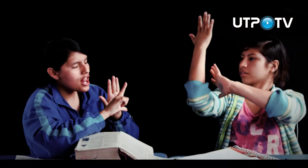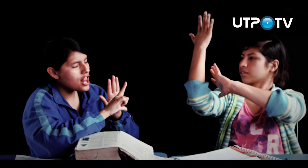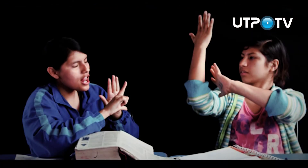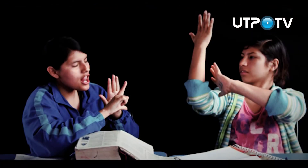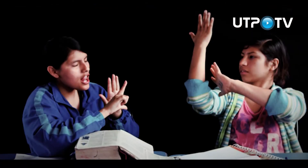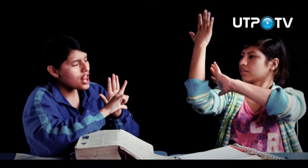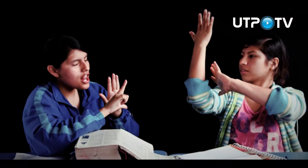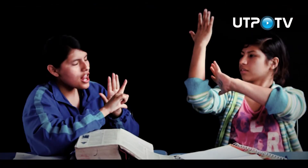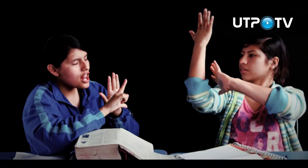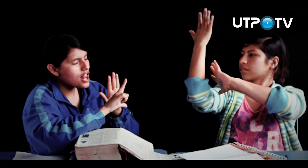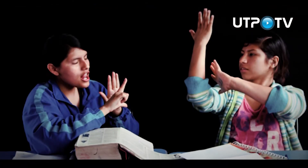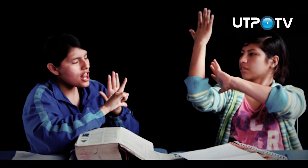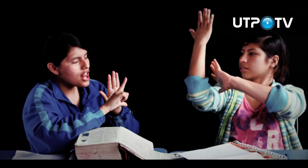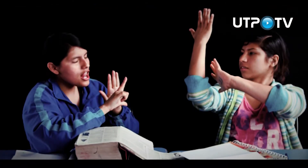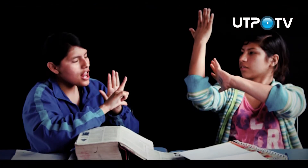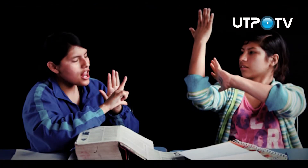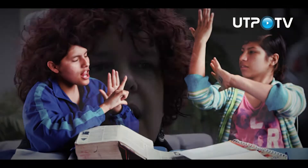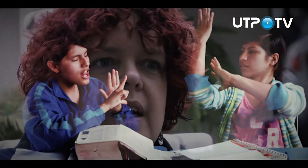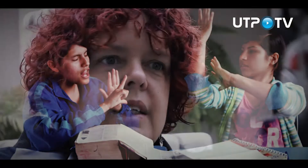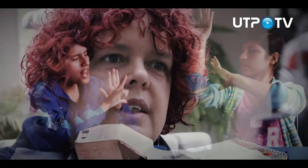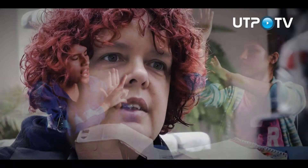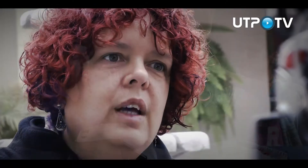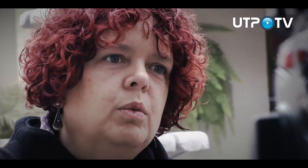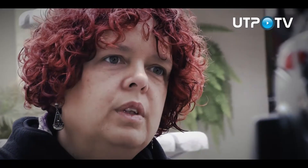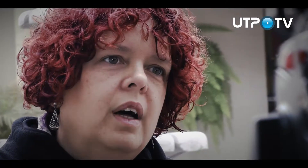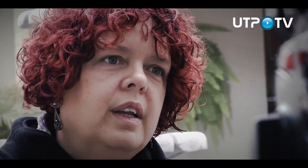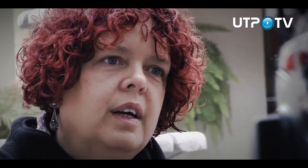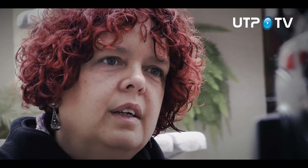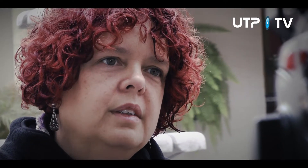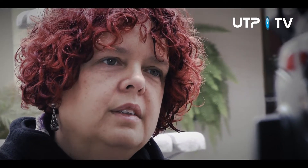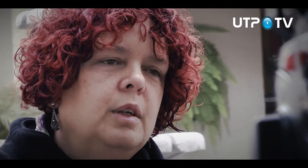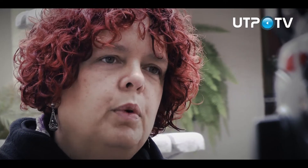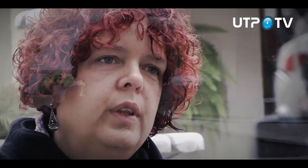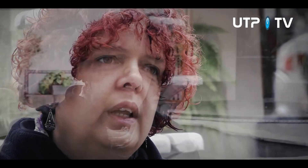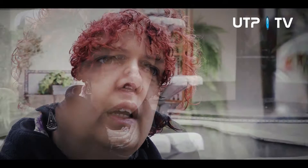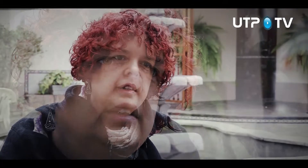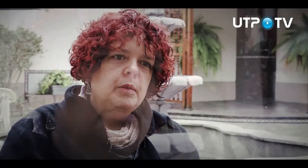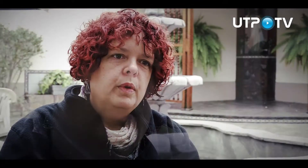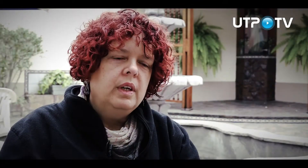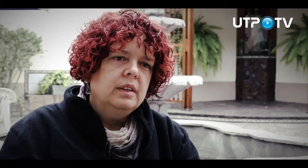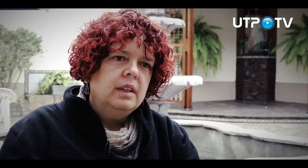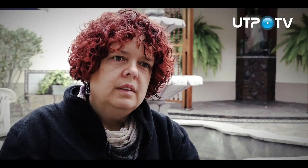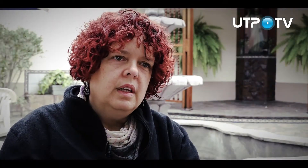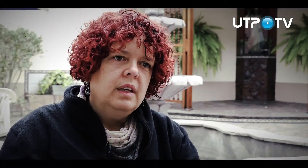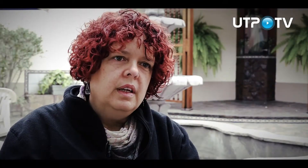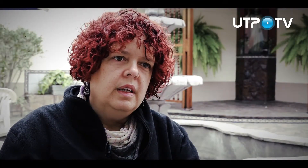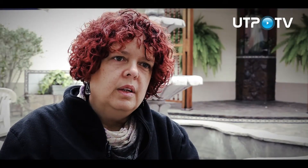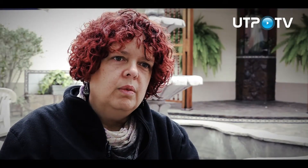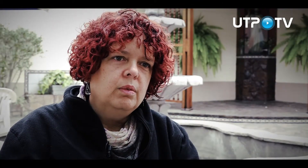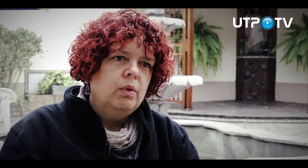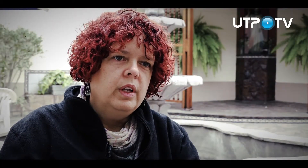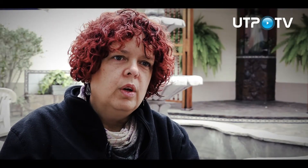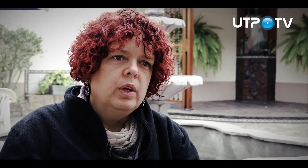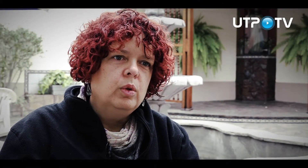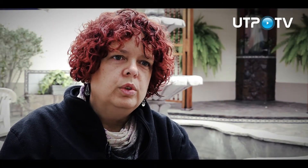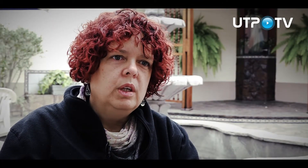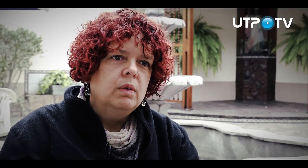más tranquilo a secundaria. Ya en secundaria sí podría hacerse en un colegio inclusivo